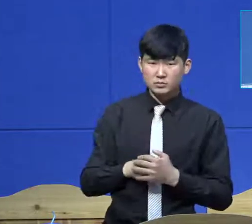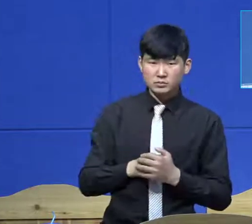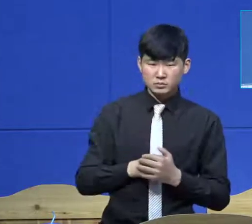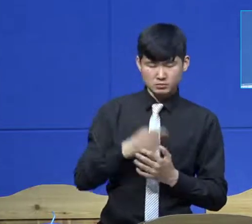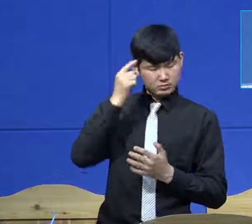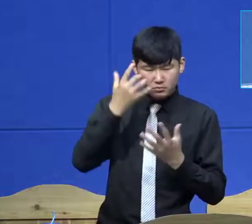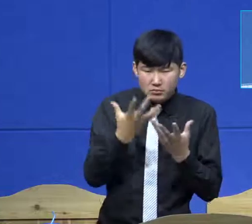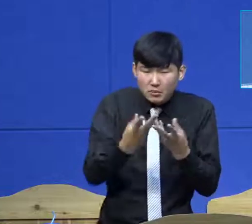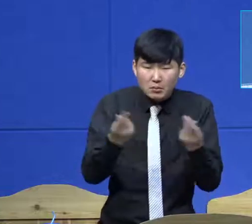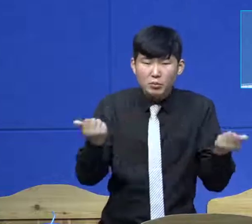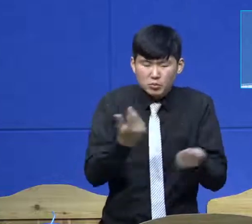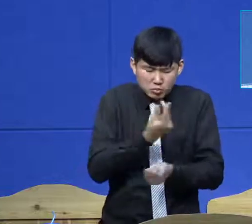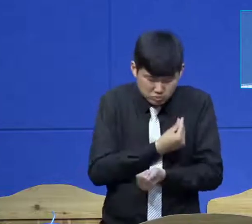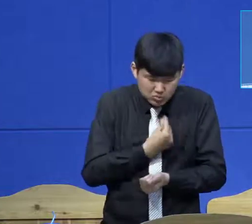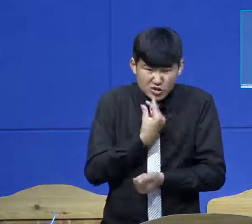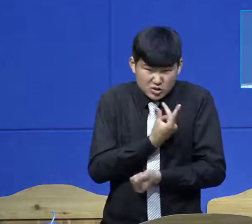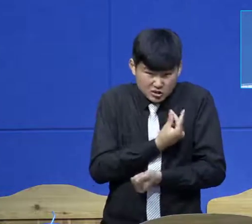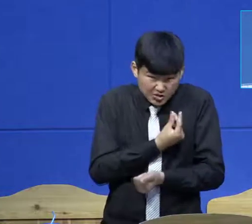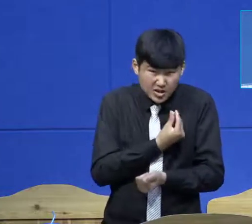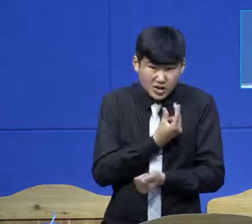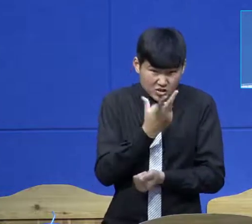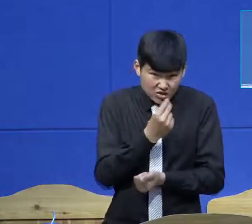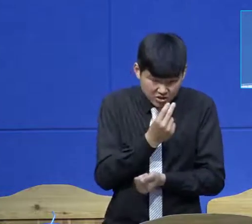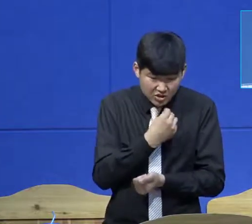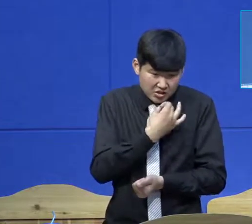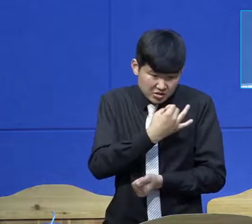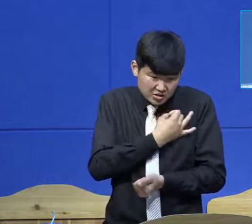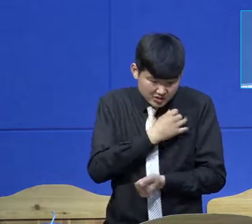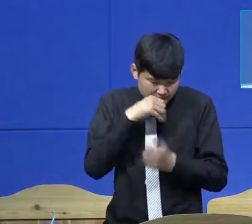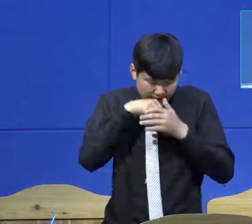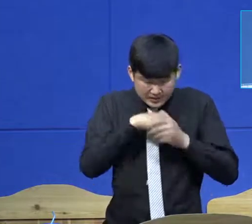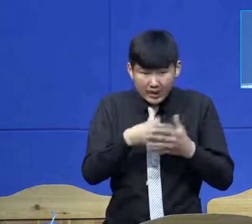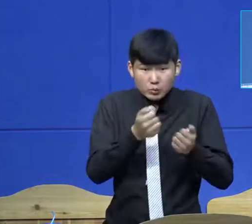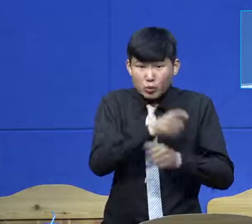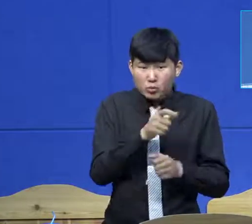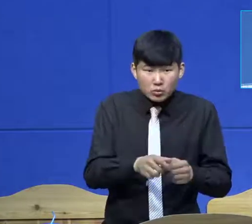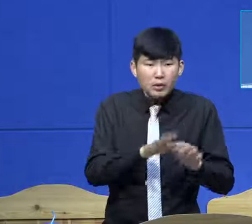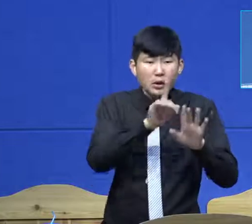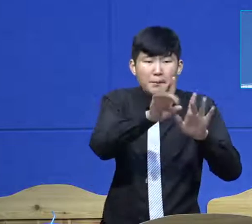сарын жалаг болоод үнэхээр жинхэнэ итгэлийг үүртэлж авсан хүмүүсэл үлддэг. Тэгээд